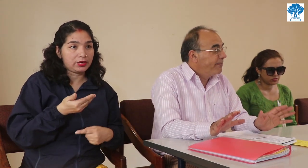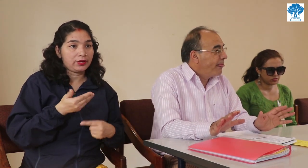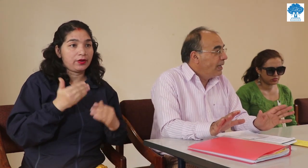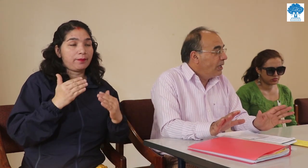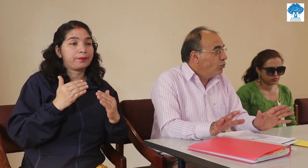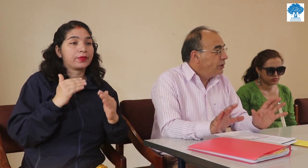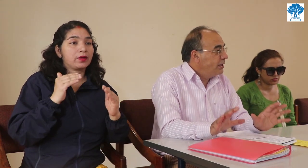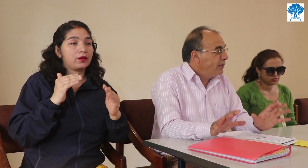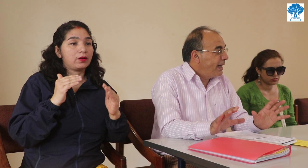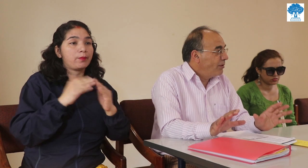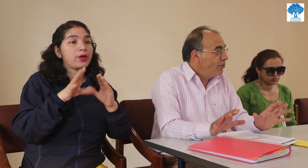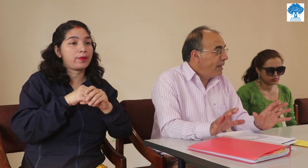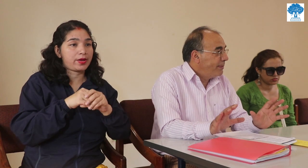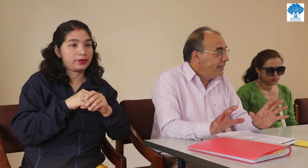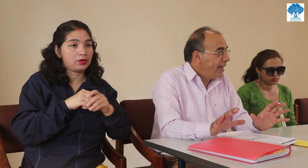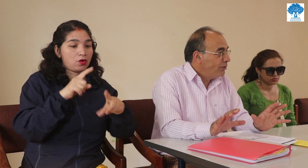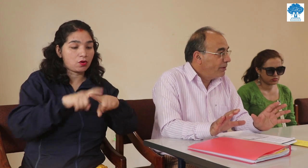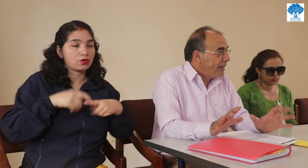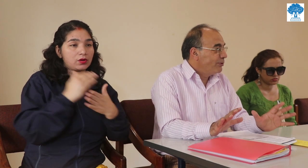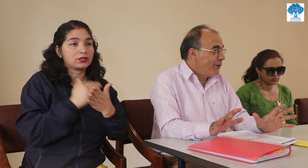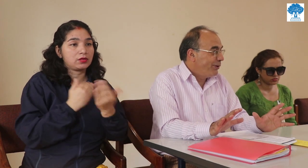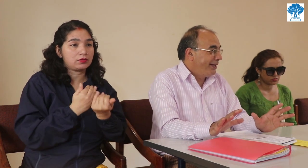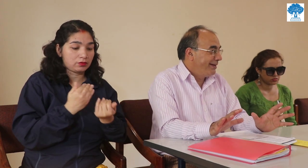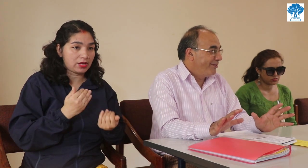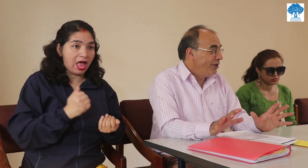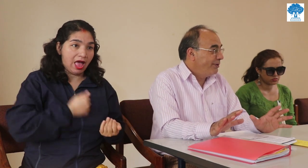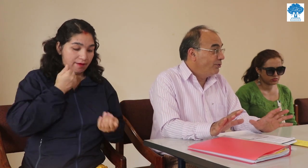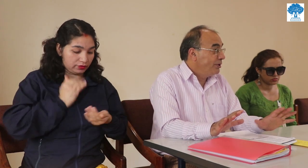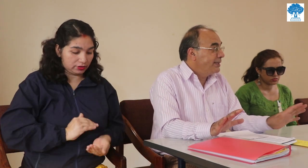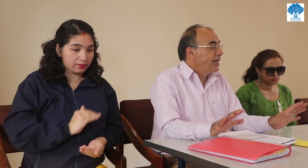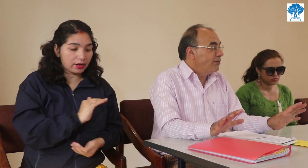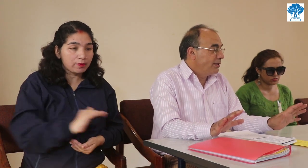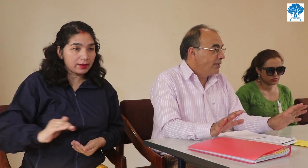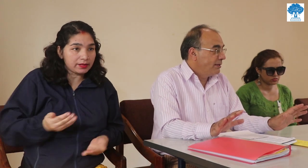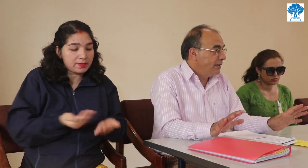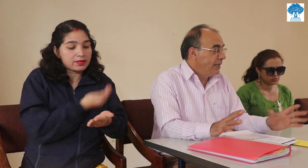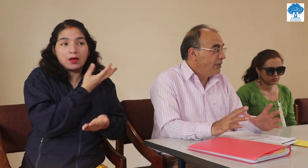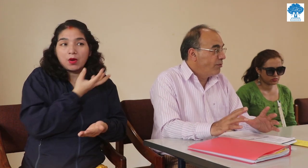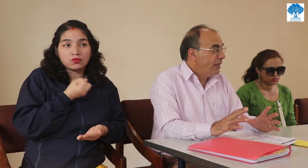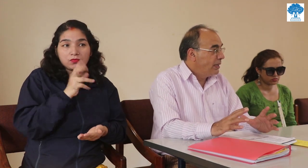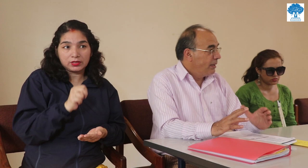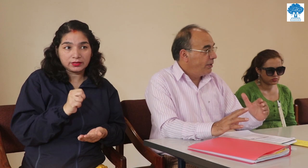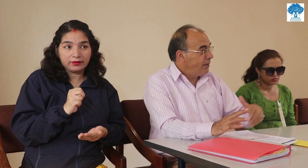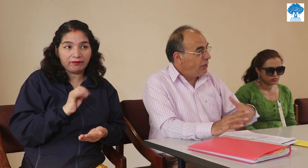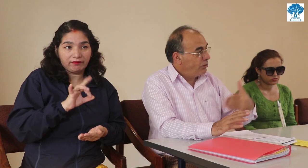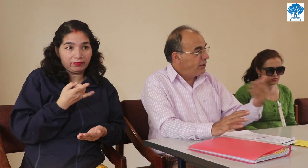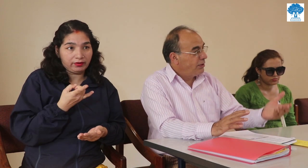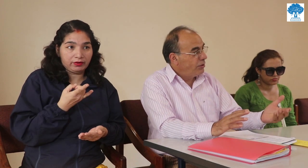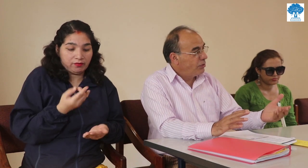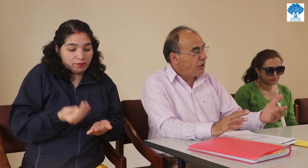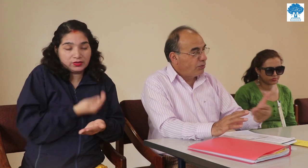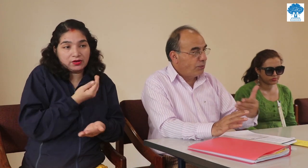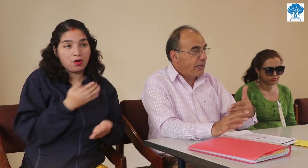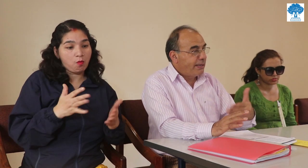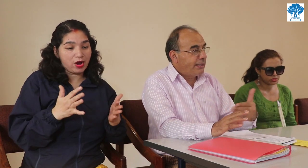भने उसले जन्माएको बालबालिकाहरू त बाँच्नु पऱ्यो, होइन भने त ऊ त निसन्तान हुन्छ. धेरै ठाउँमा परिवार नियोजन चाहिँ